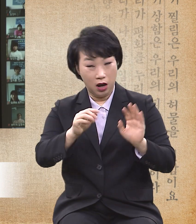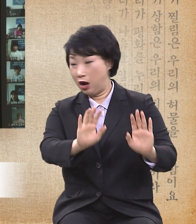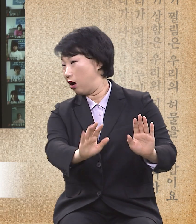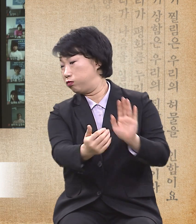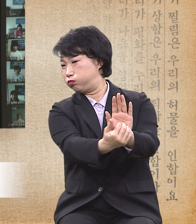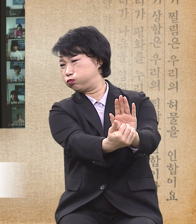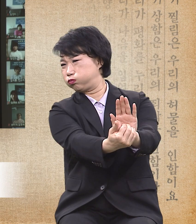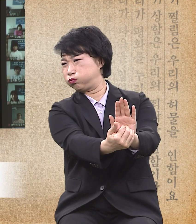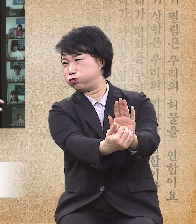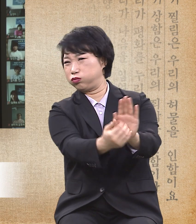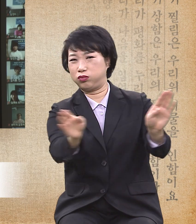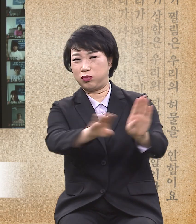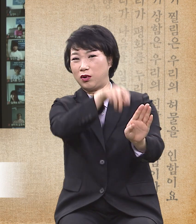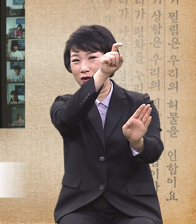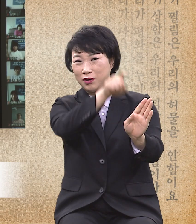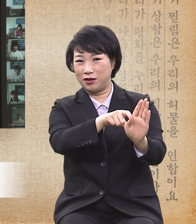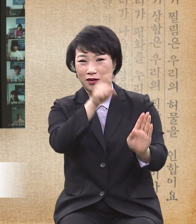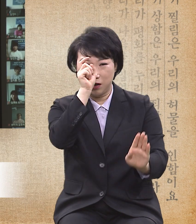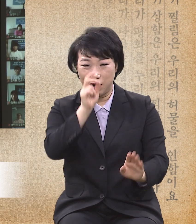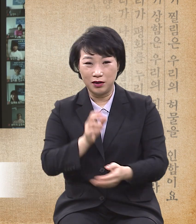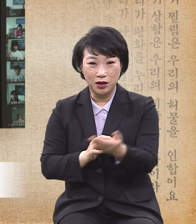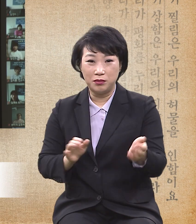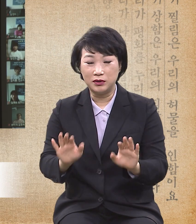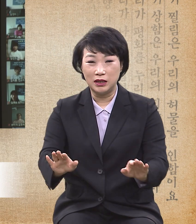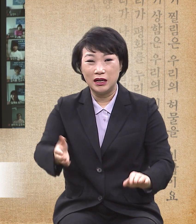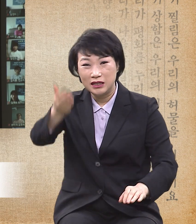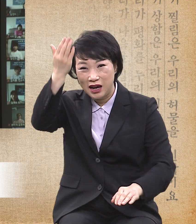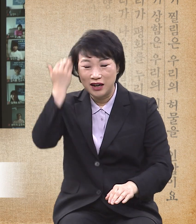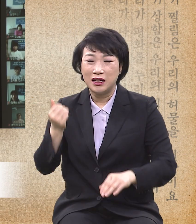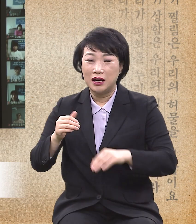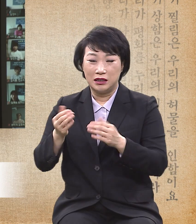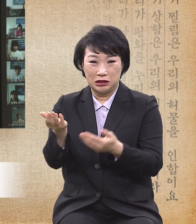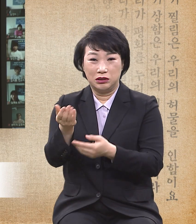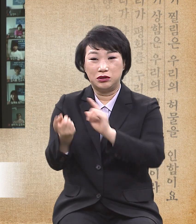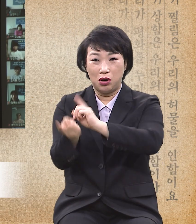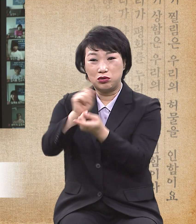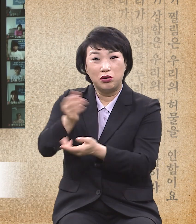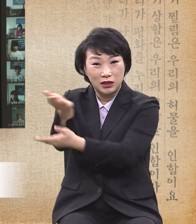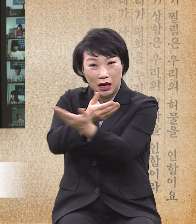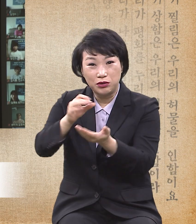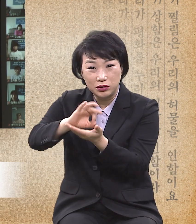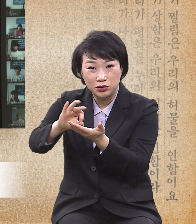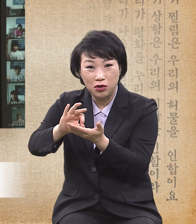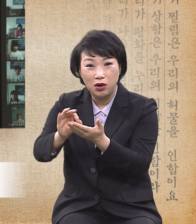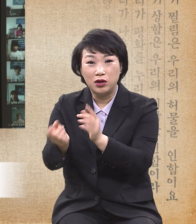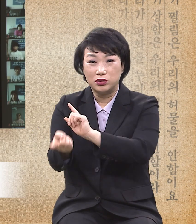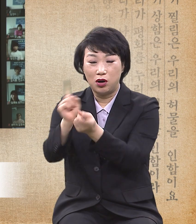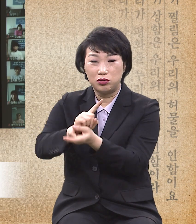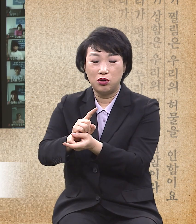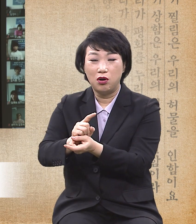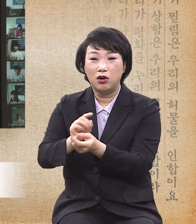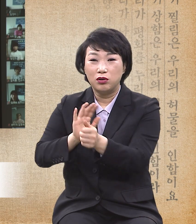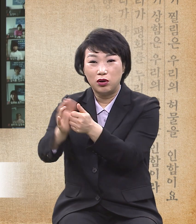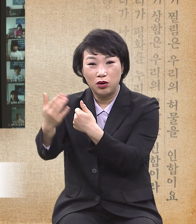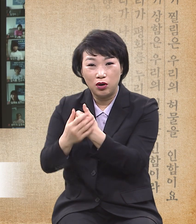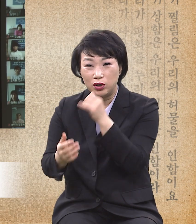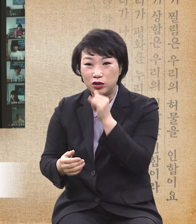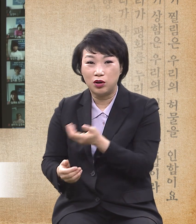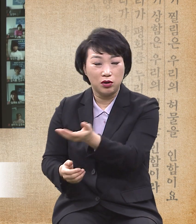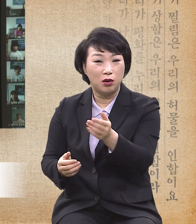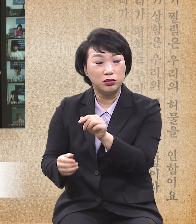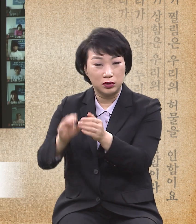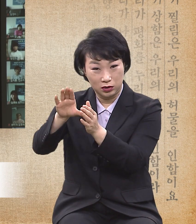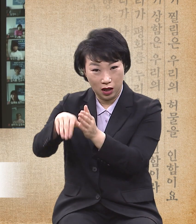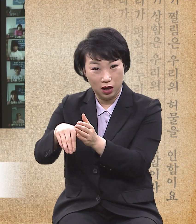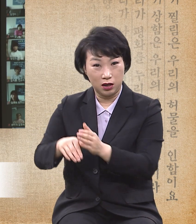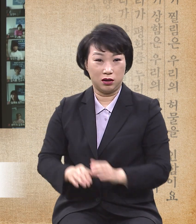그때는 다 나눠 쓰고 서로 나눠 갖고 서로 그런 때는 네가 내가 둘이 살고